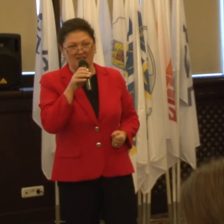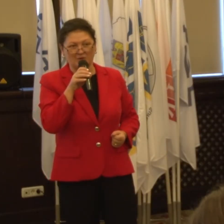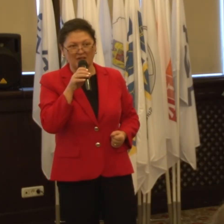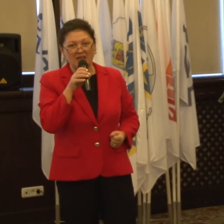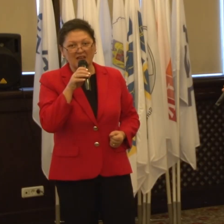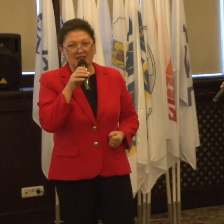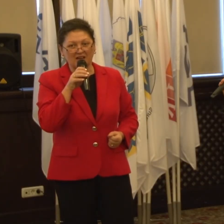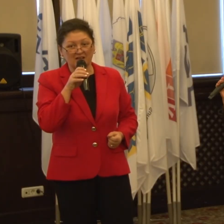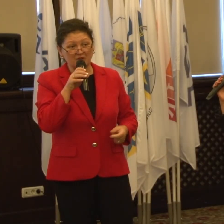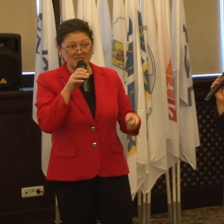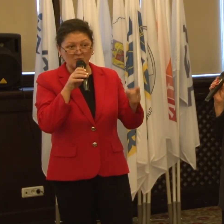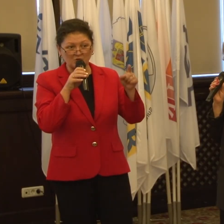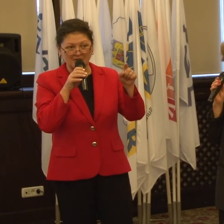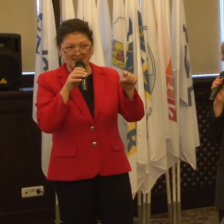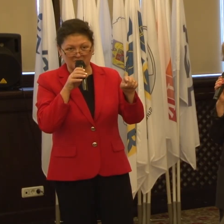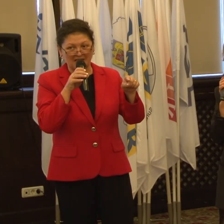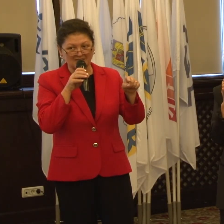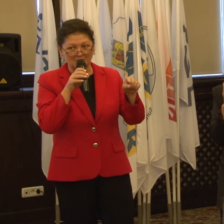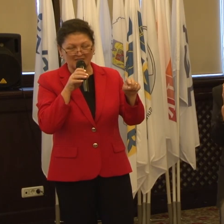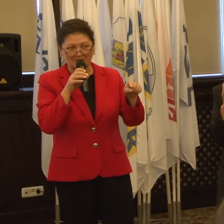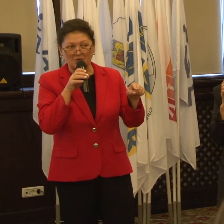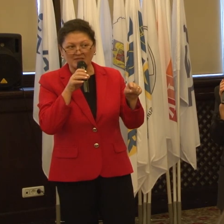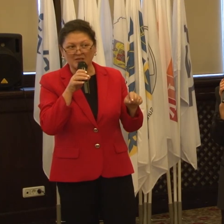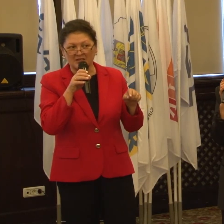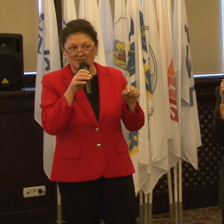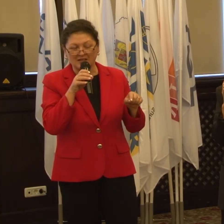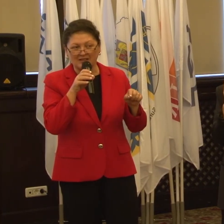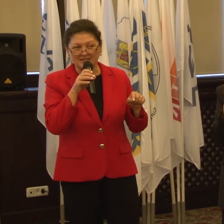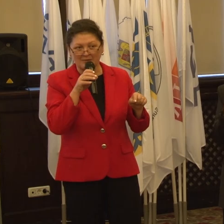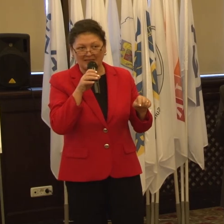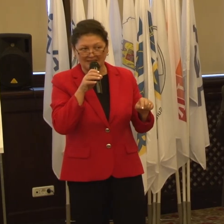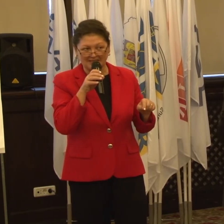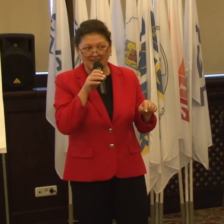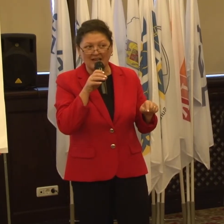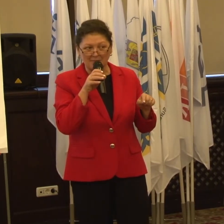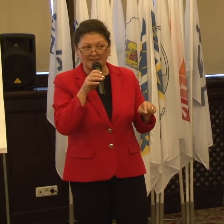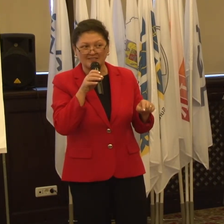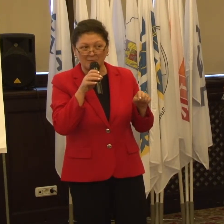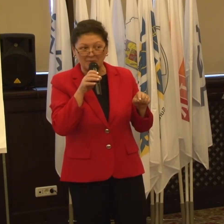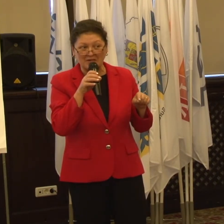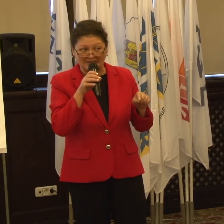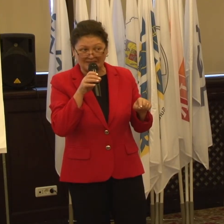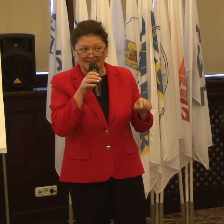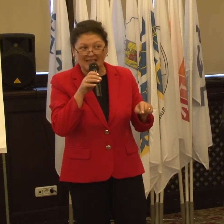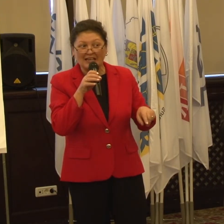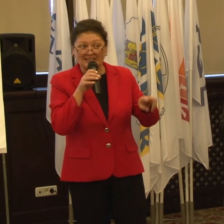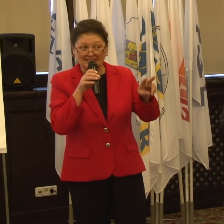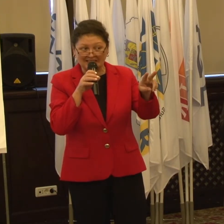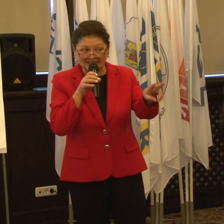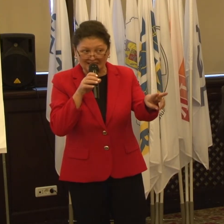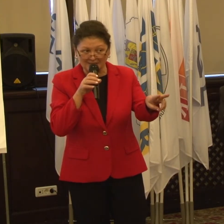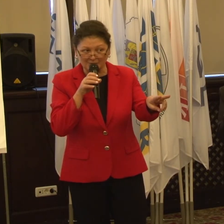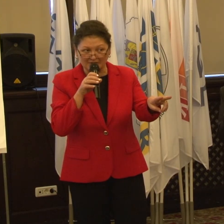acolo pe ei doi, vreau să mulțumesc în numele SUS-ilor, Consiliului Național al Dizabilității, repede, este prima dată